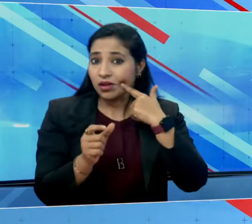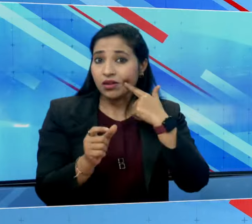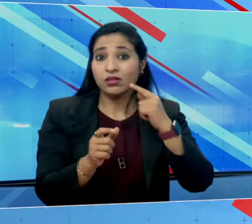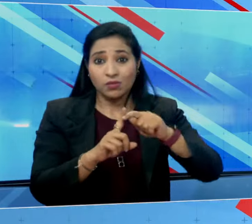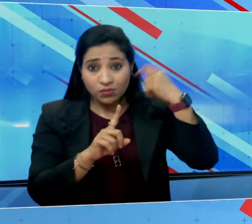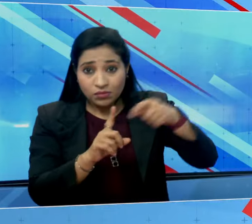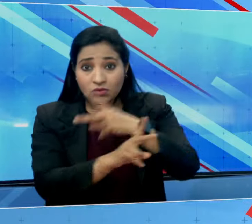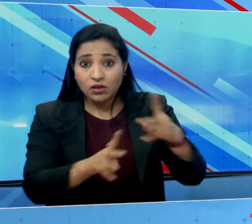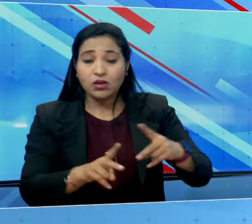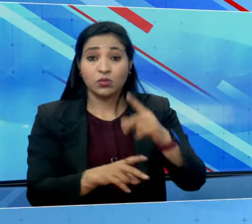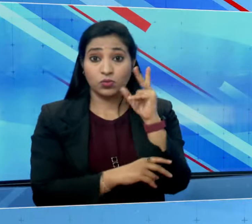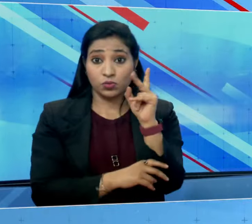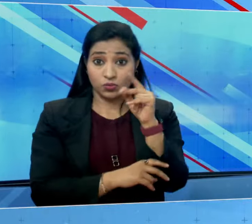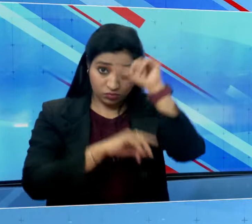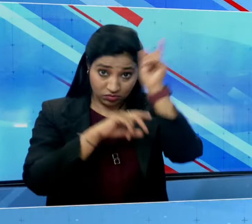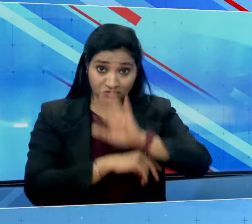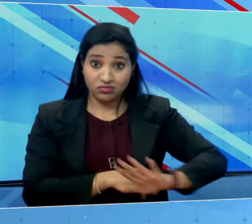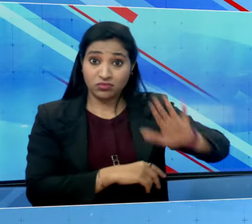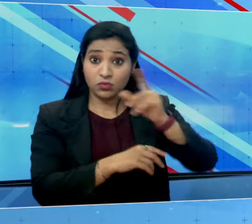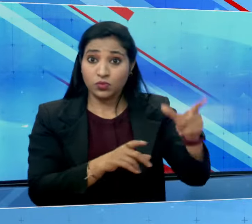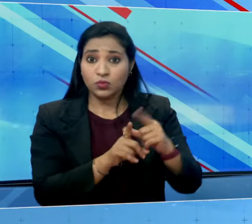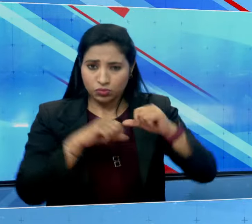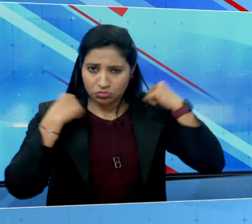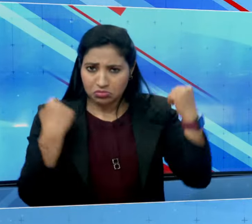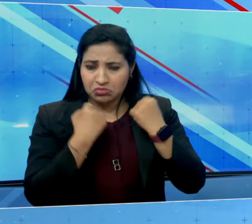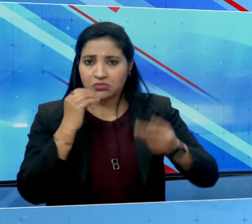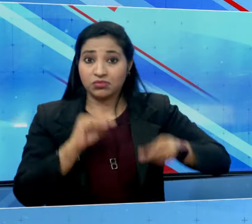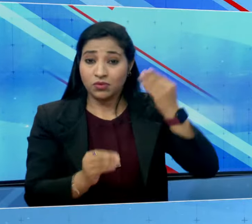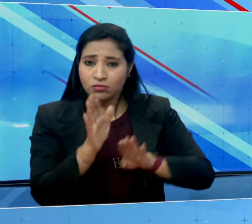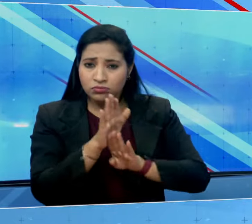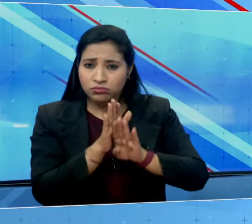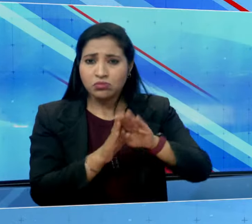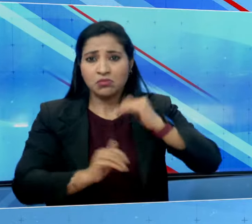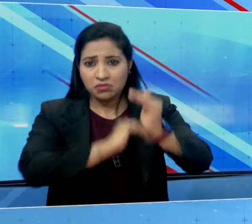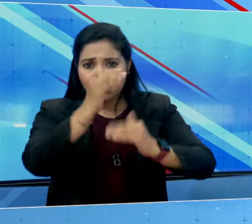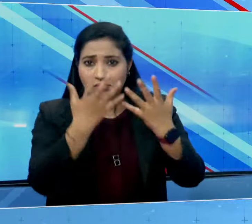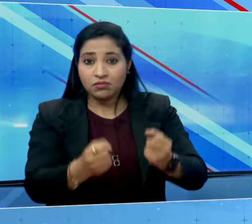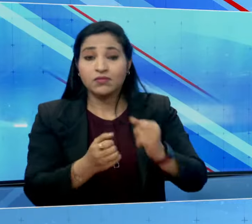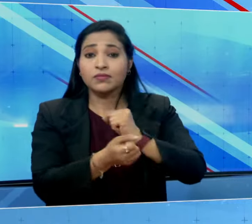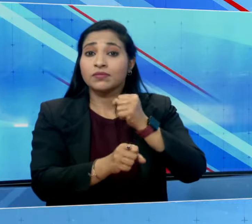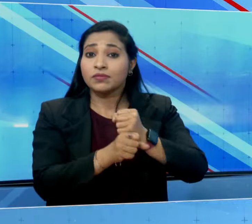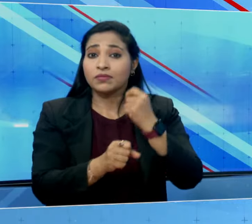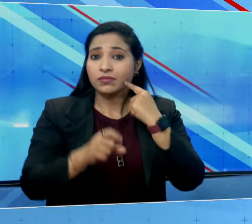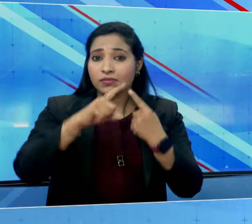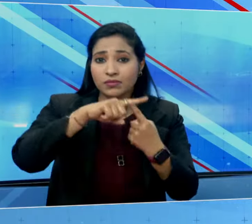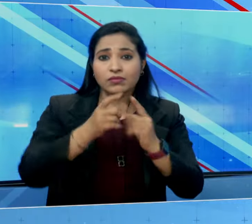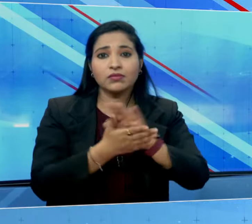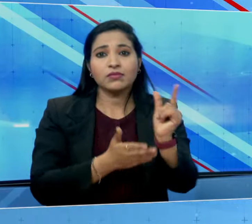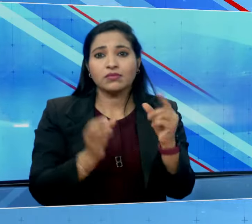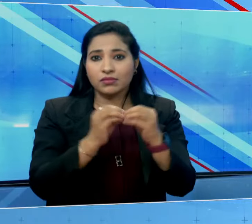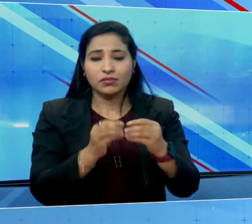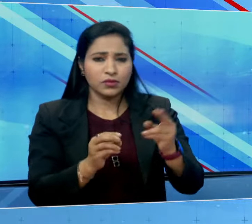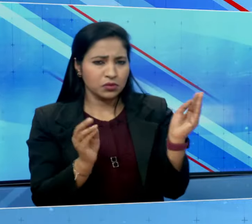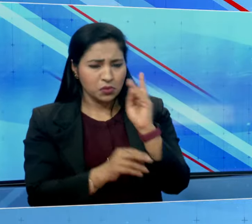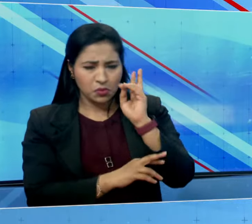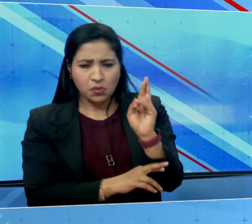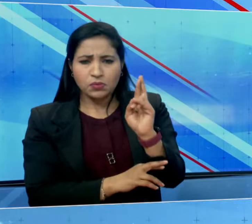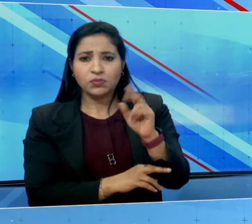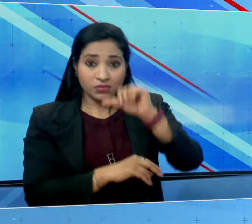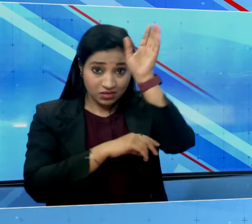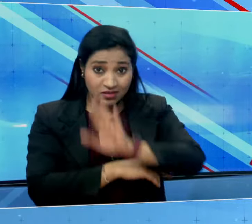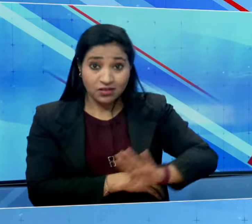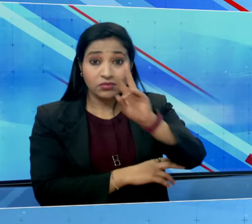योगदान करता है इस निरंतर और महत्त्वपूर्ण वृद्धि के साथ गिट हब का अनुमान है कि भारत 2027 तक कुल